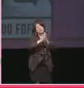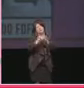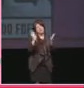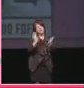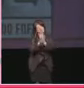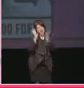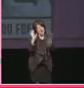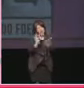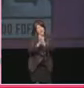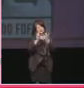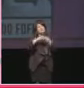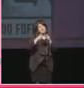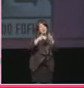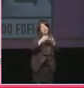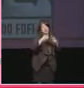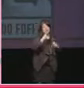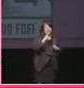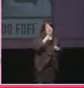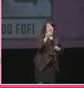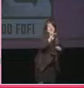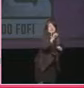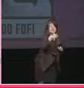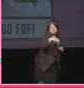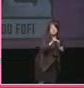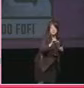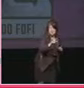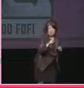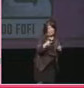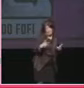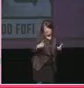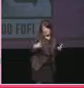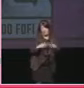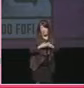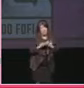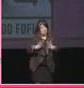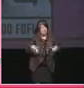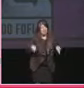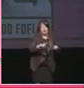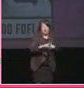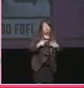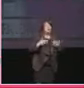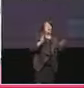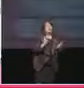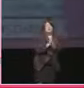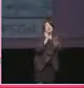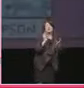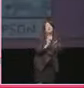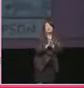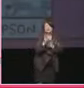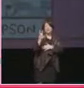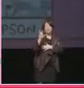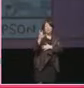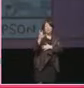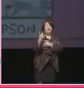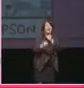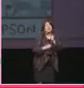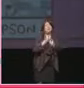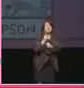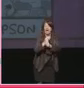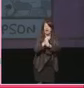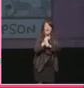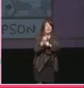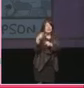Simpson in sé ma Homer Simpson in me ognuno di noi dovrebbe ogni giorno come dire farsi questo mantra festeggeremo i 30 anni dei Simpson con la Fox